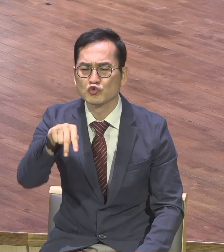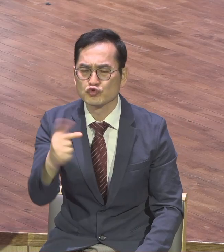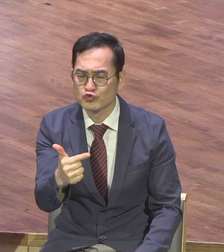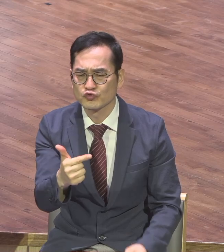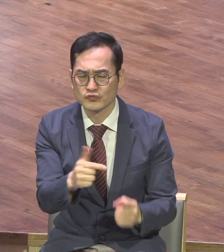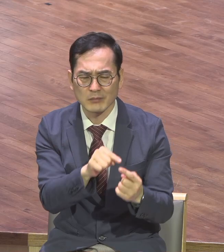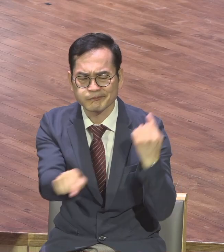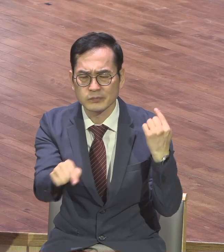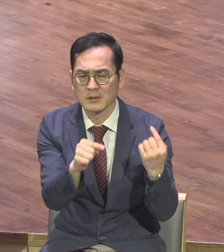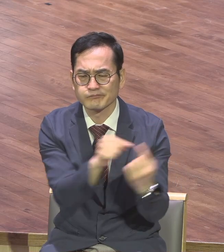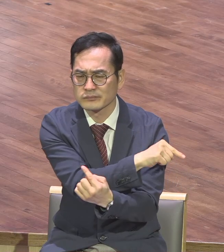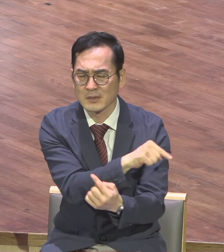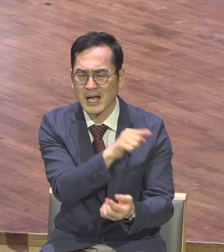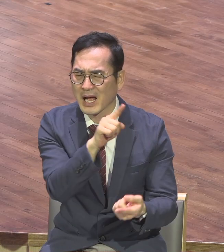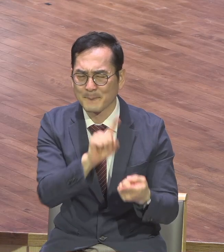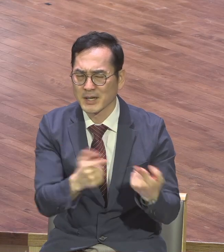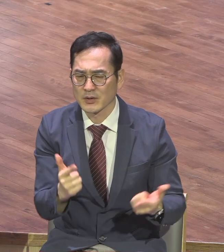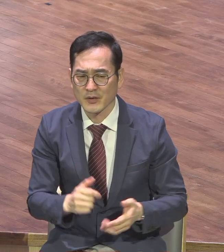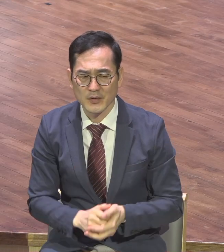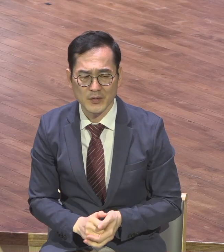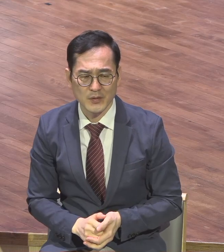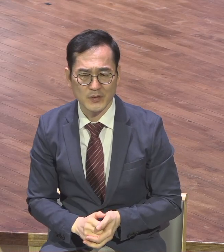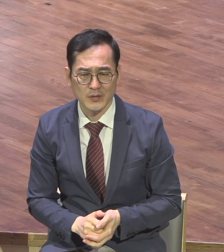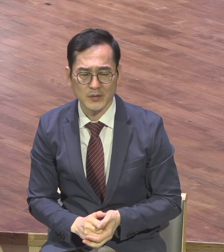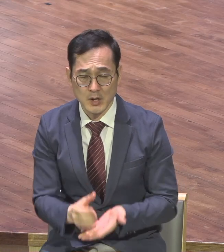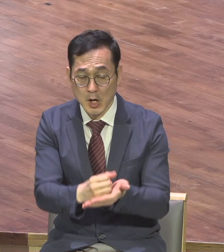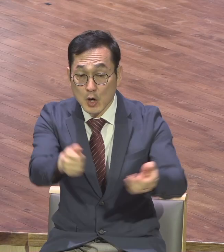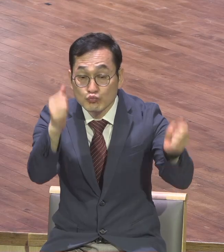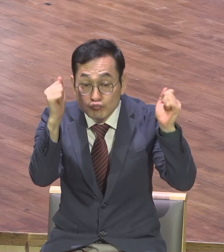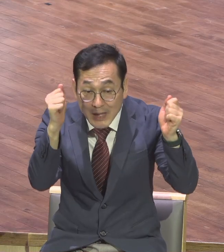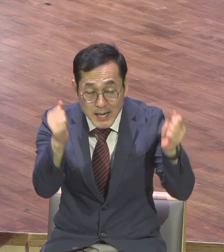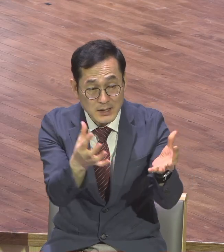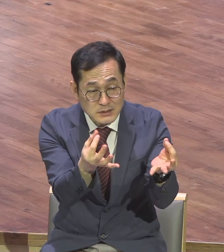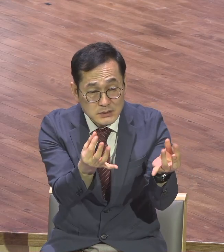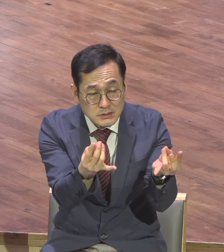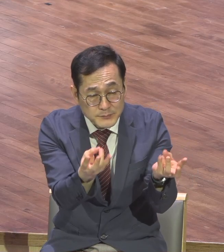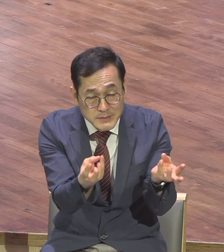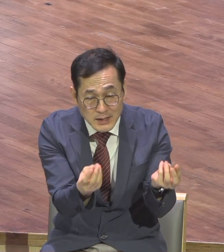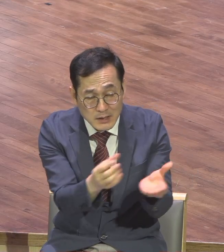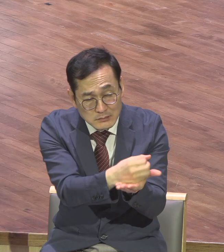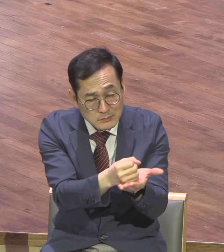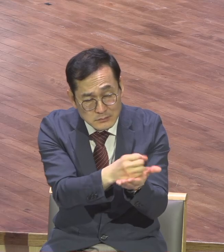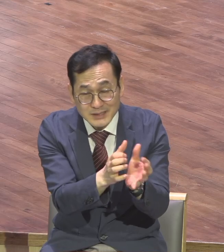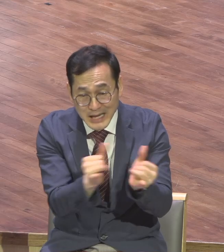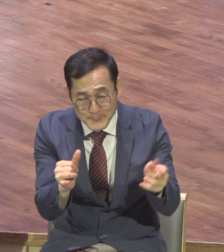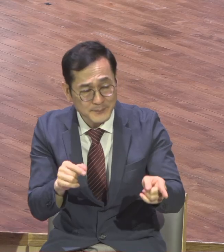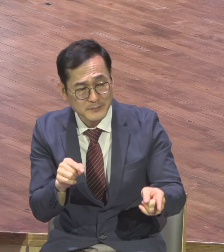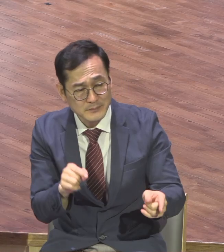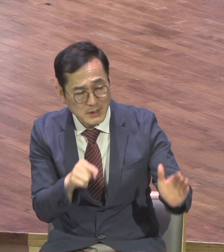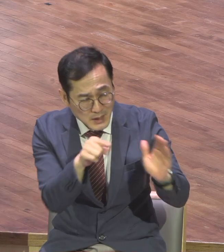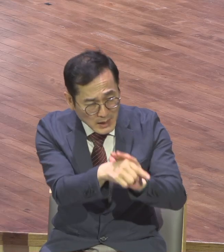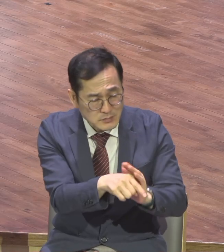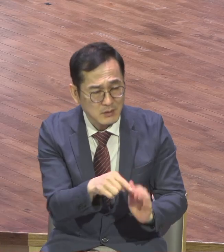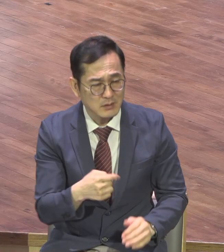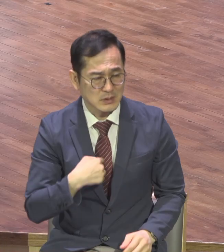자기 문제도 해결 못하는 무당 점쟁이한테 가서 답을 달라고.